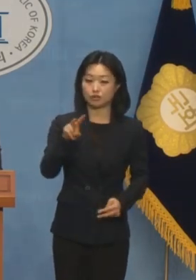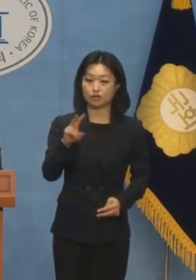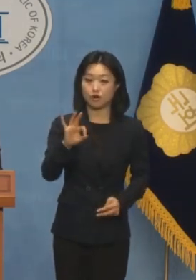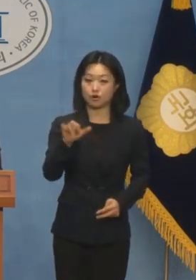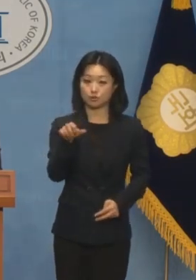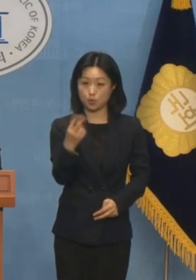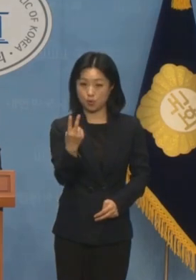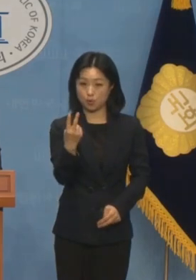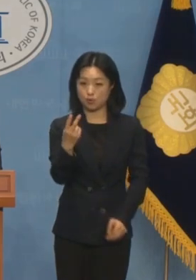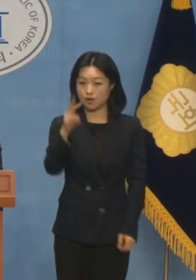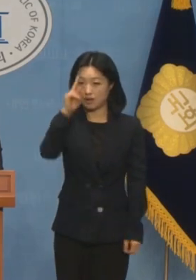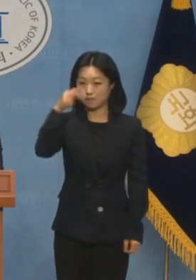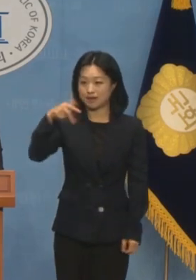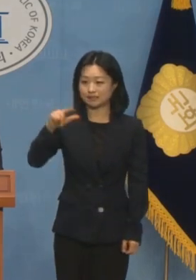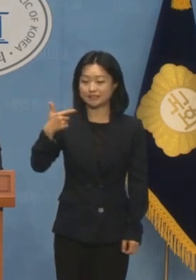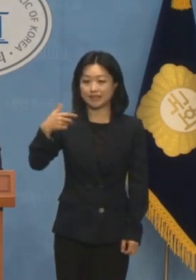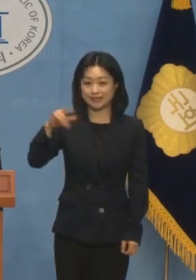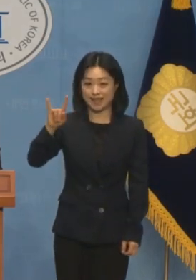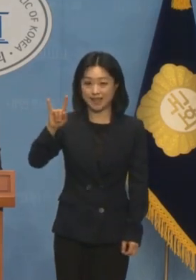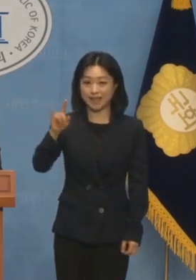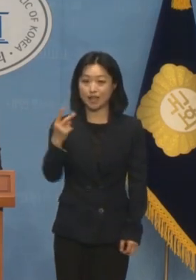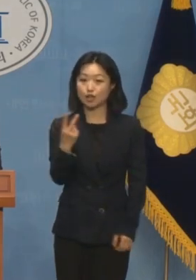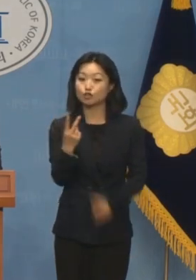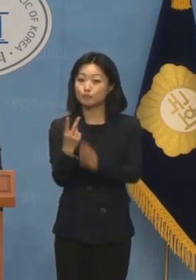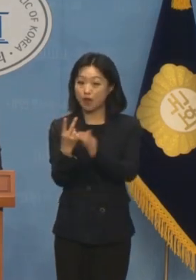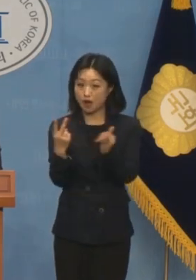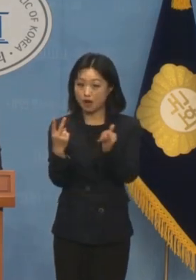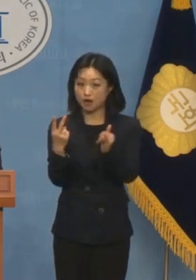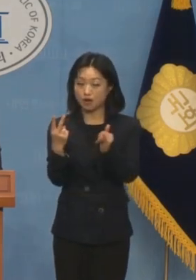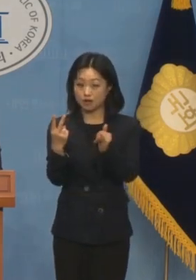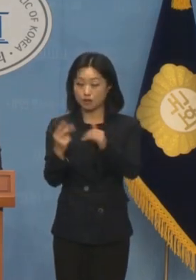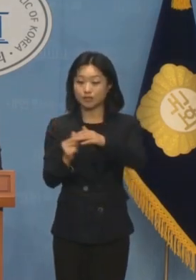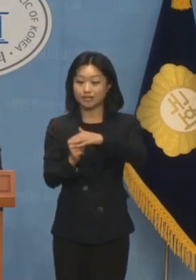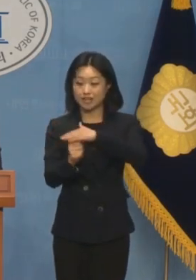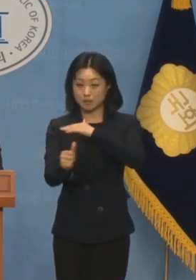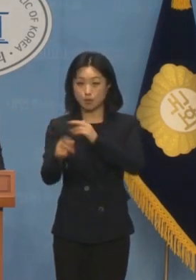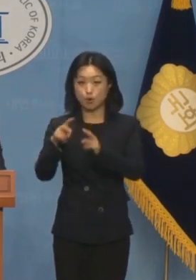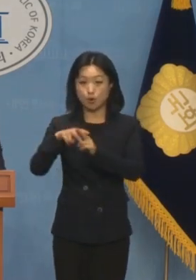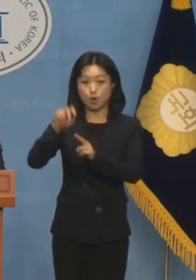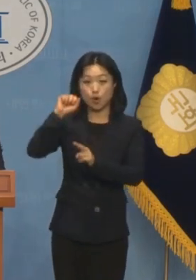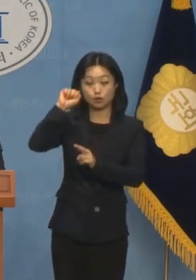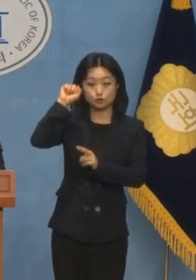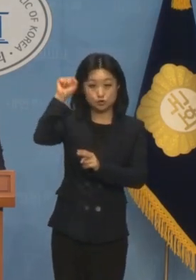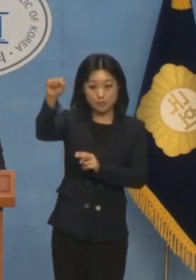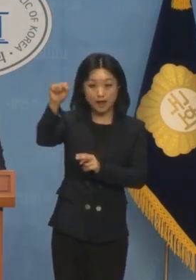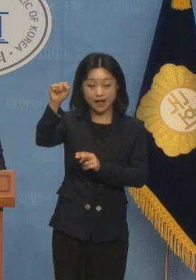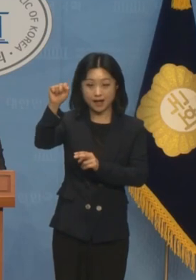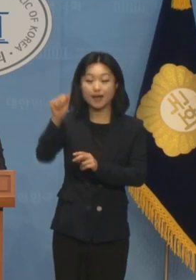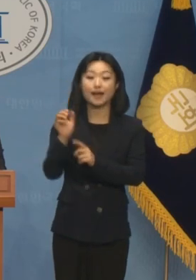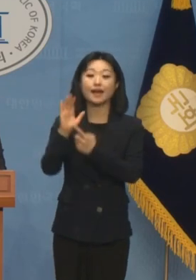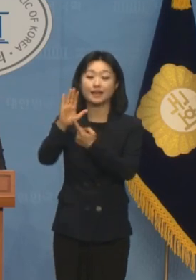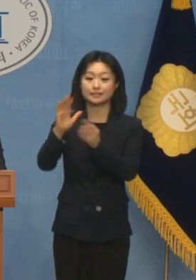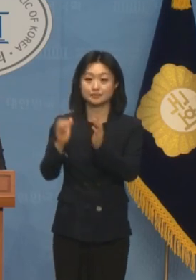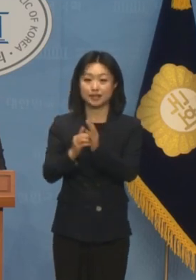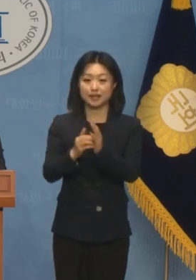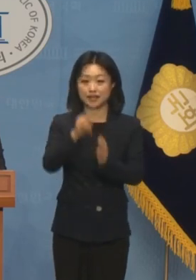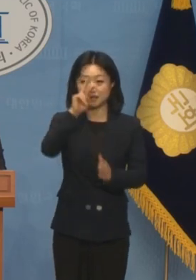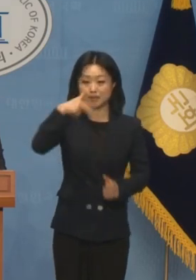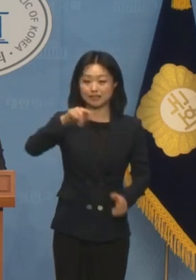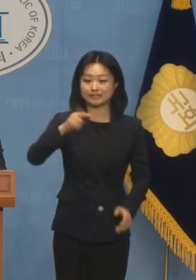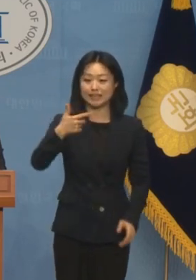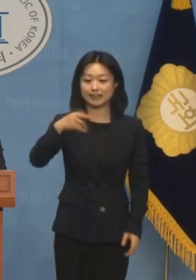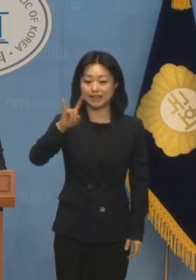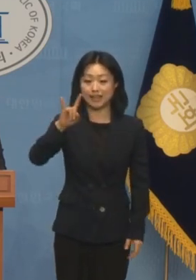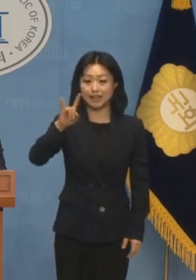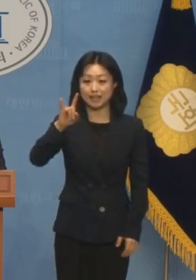최고위원과 박찬대 최고위원 2명이 원내대표에 출마하게 되었고 박찬대 최고위원은